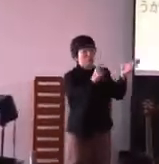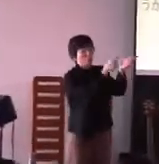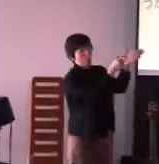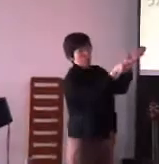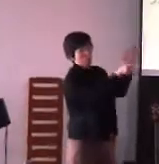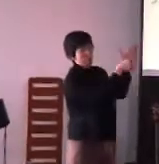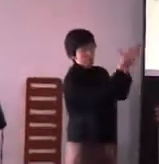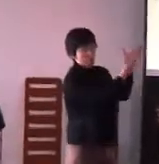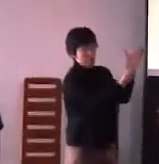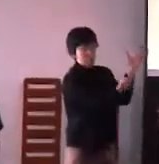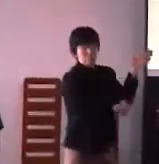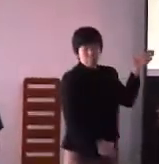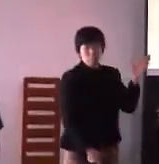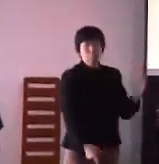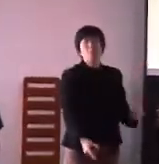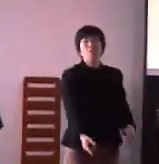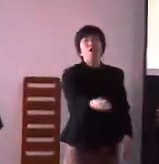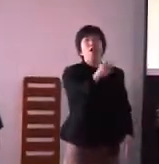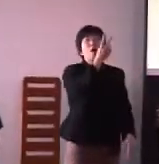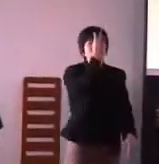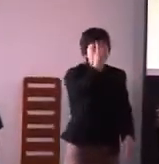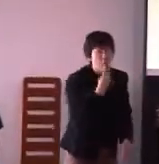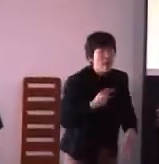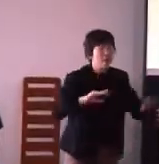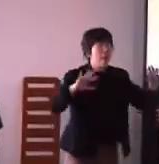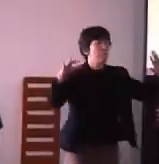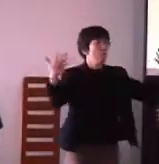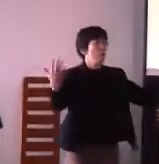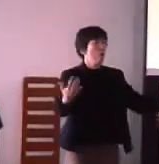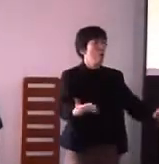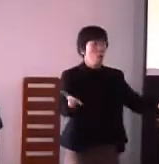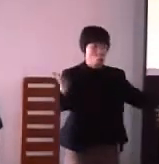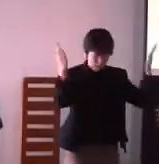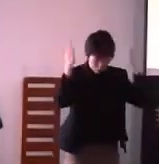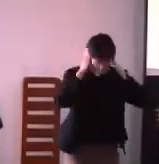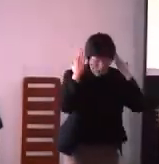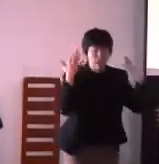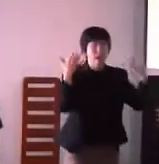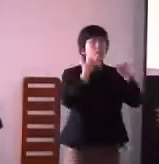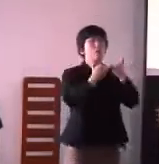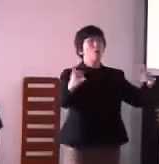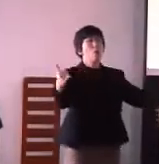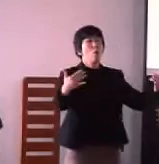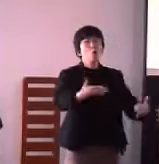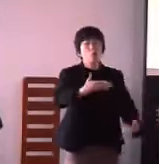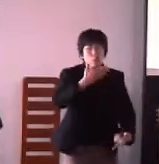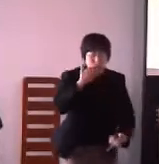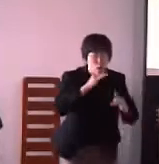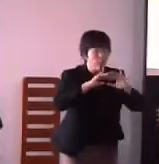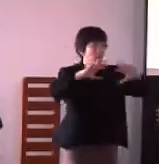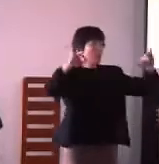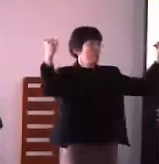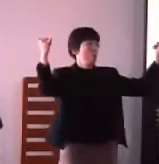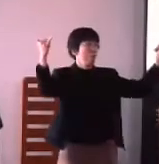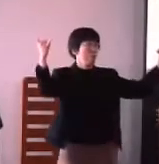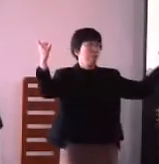認められていないっていうロア者障害者はそういった薬剤師とかそうした資格はない